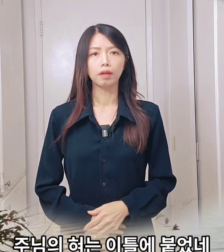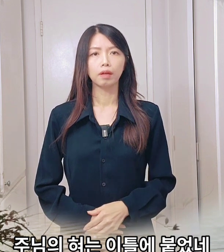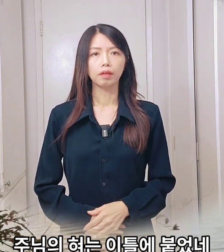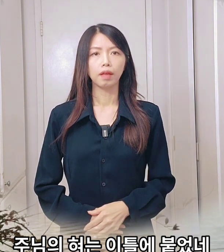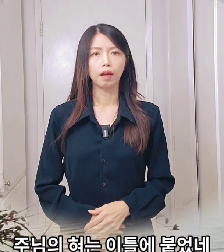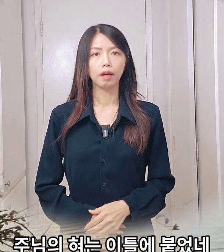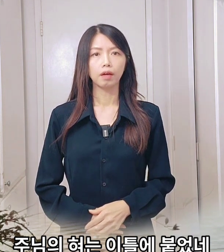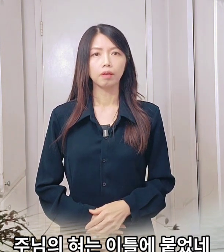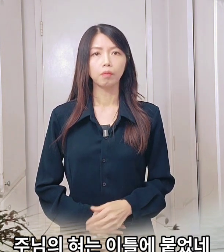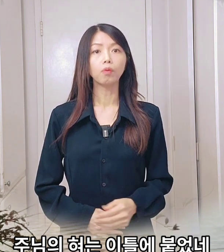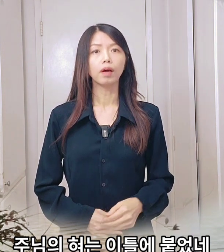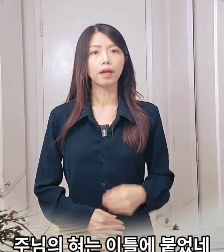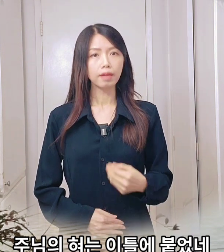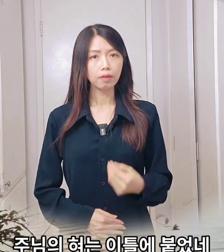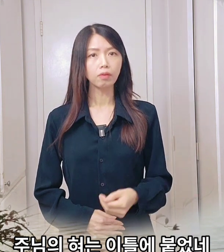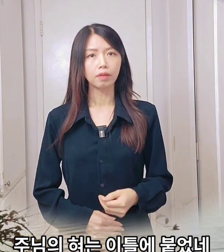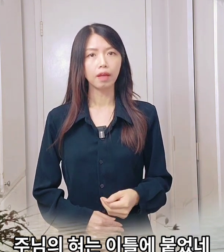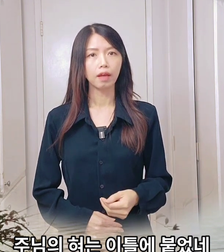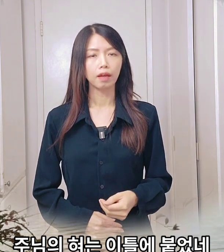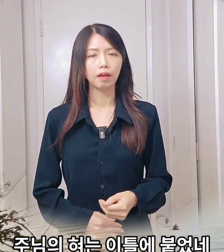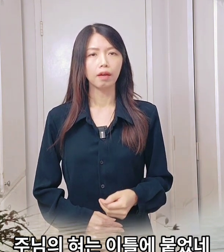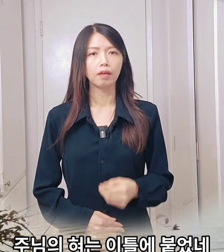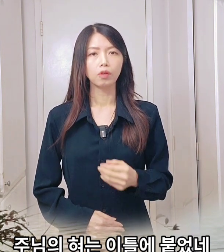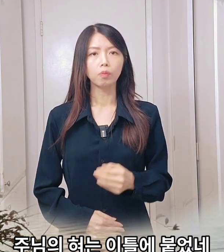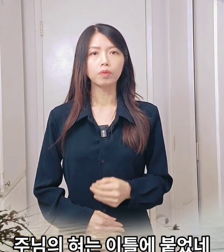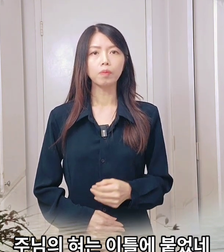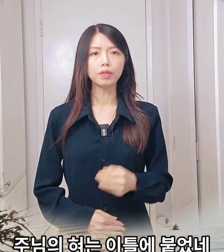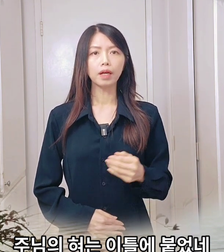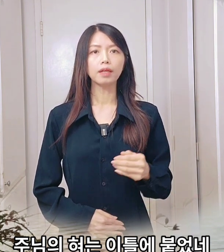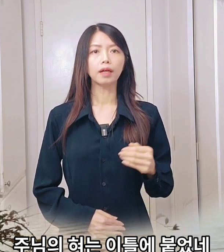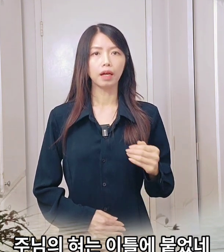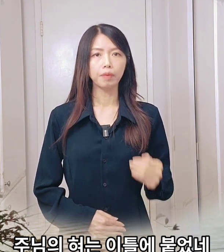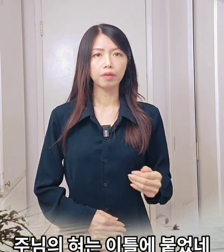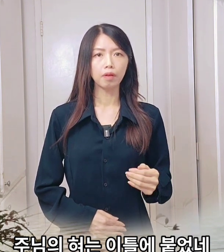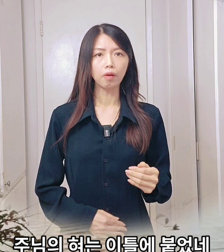예전에 내가 뭔가를 했었는데